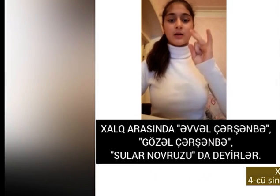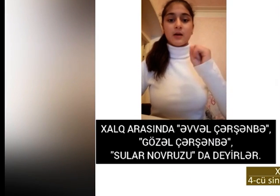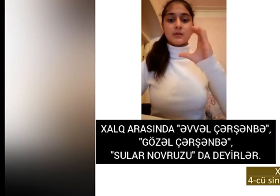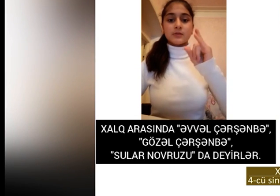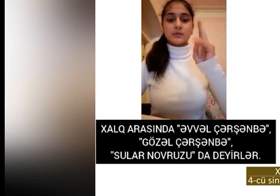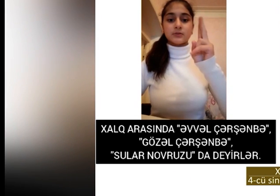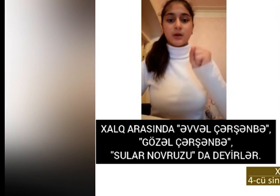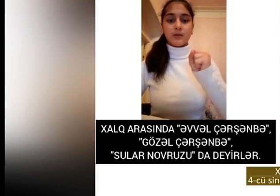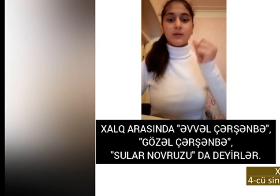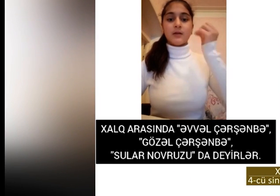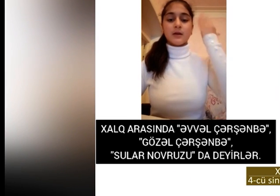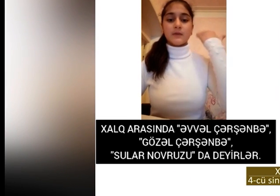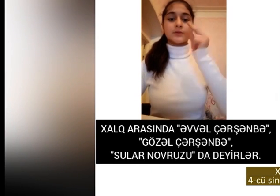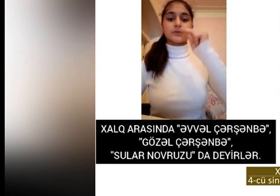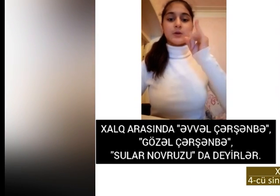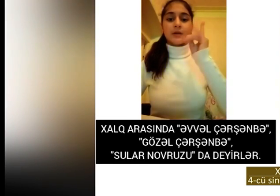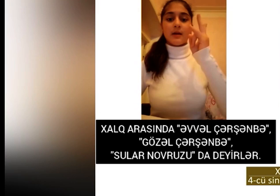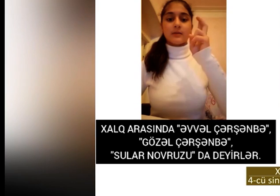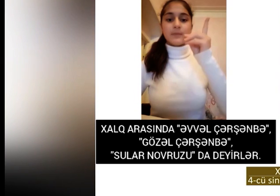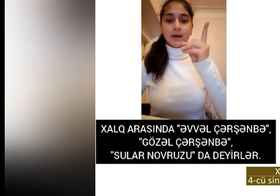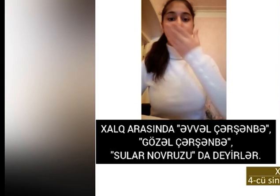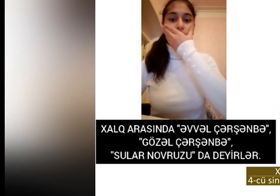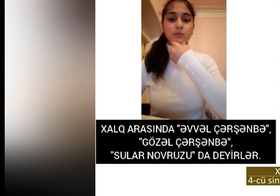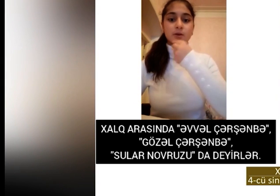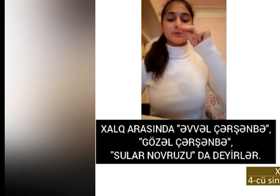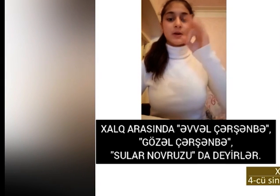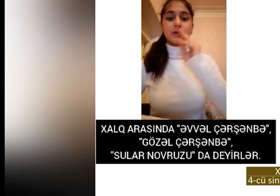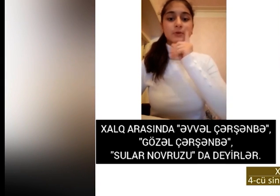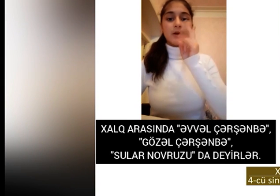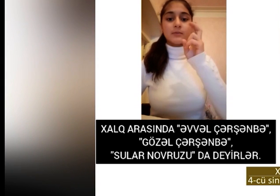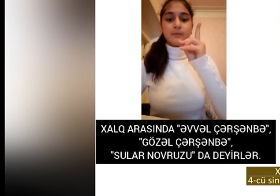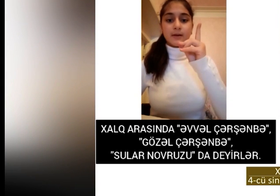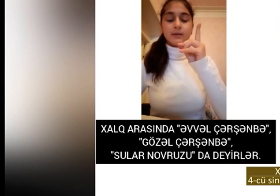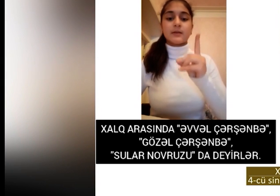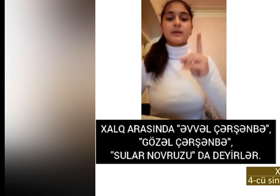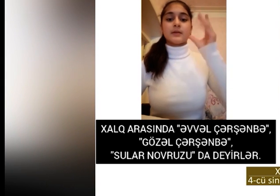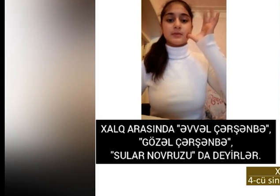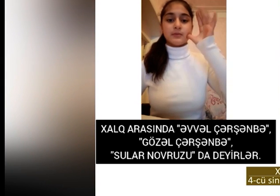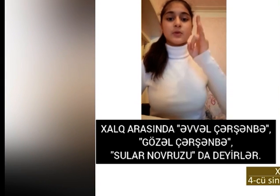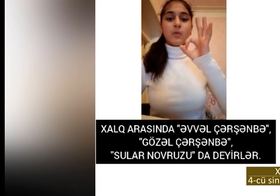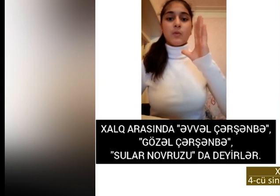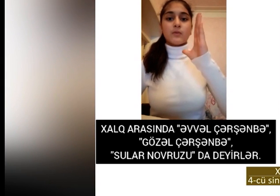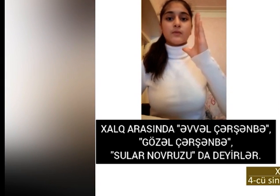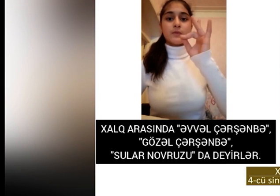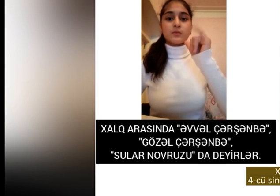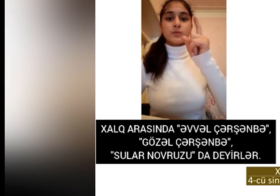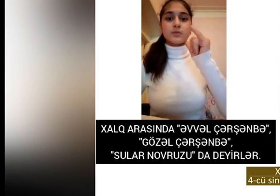Xalq arasında əvvəl çərşənbə, gözəl çərşənbə, sular Novruzu da deyirlər.